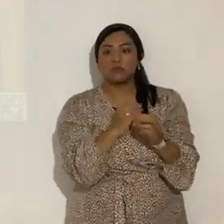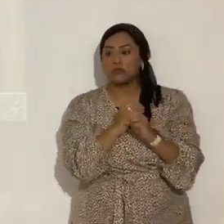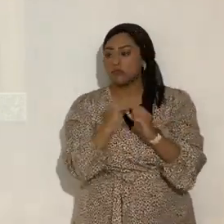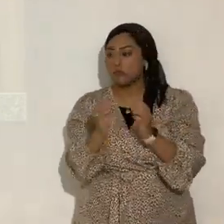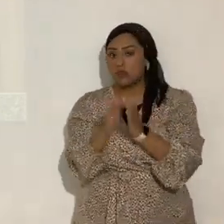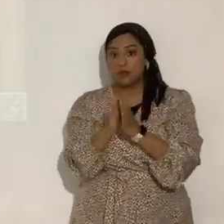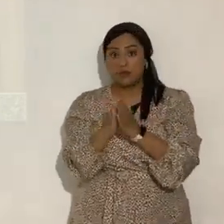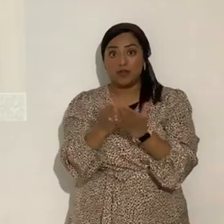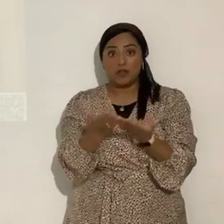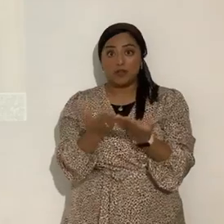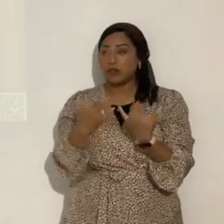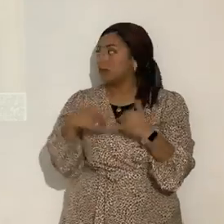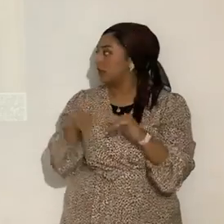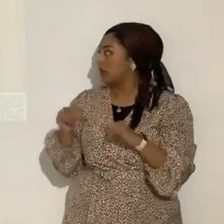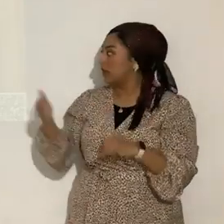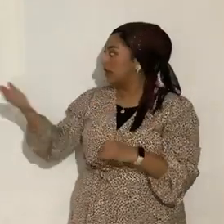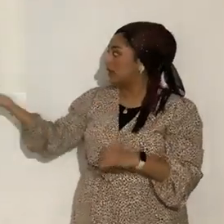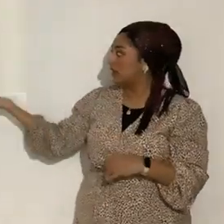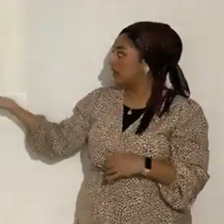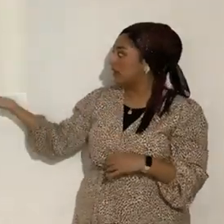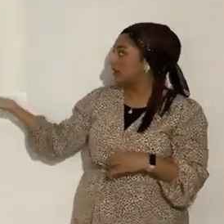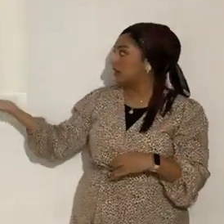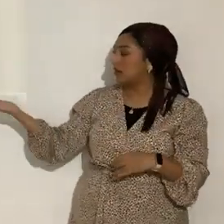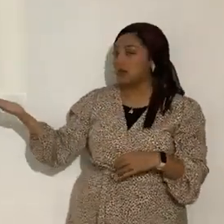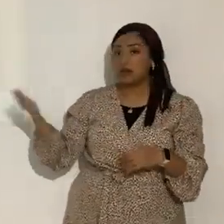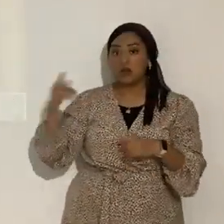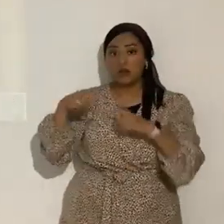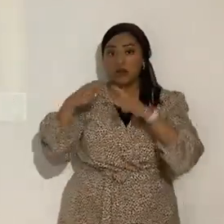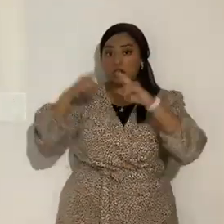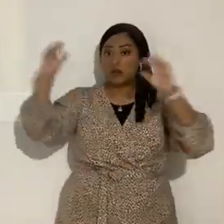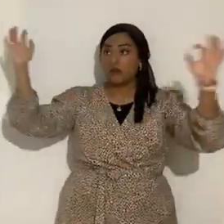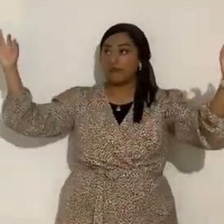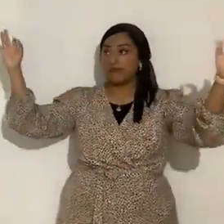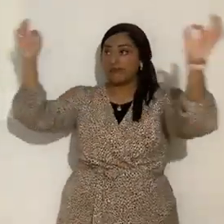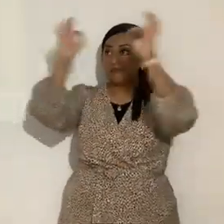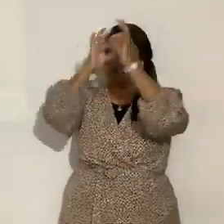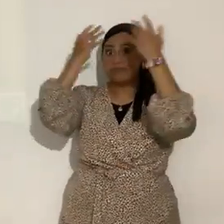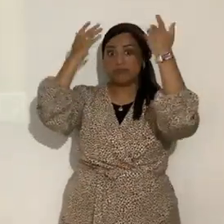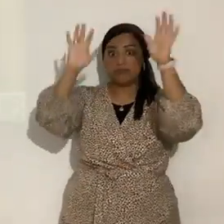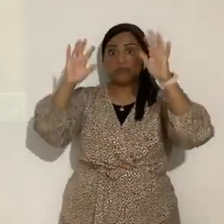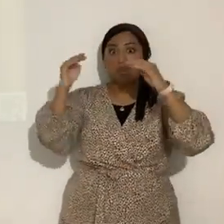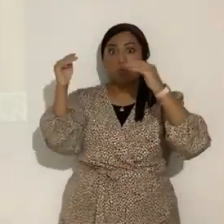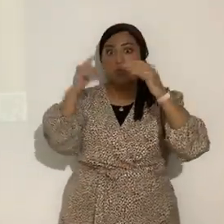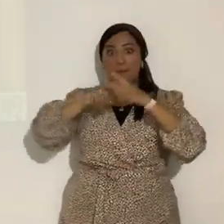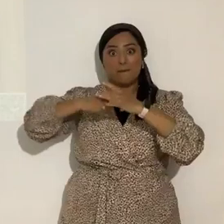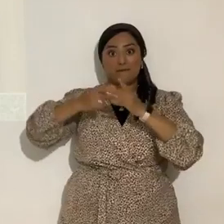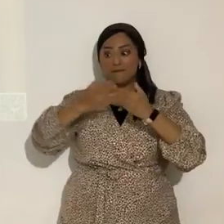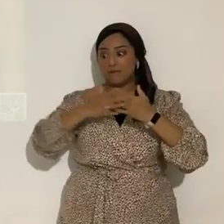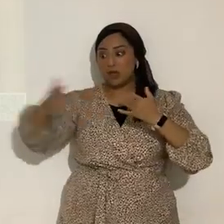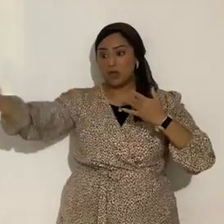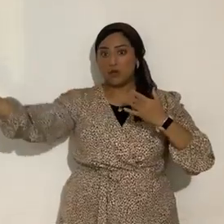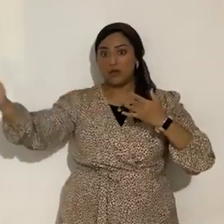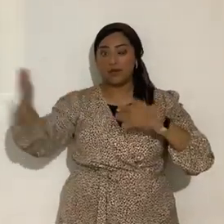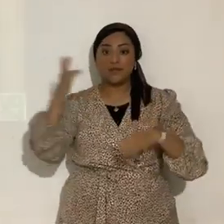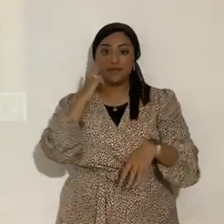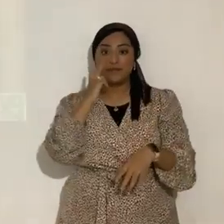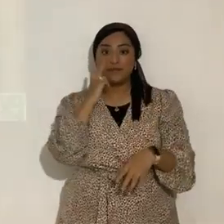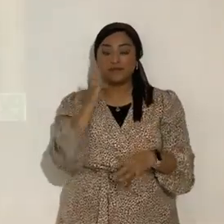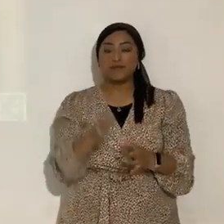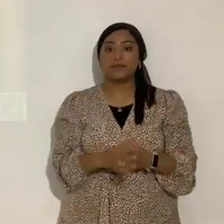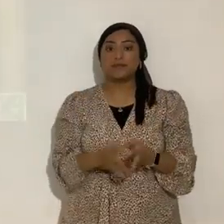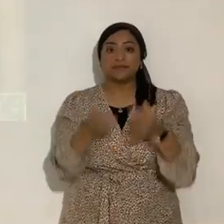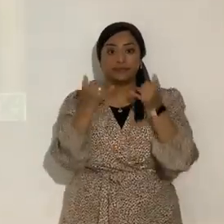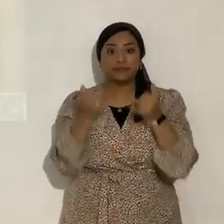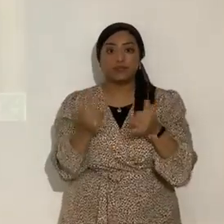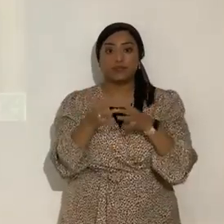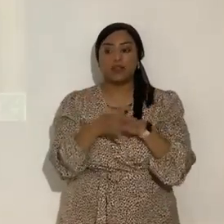La revista sigue aquí. Miren, pasó el eclipse del 8 de abril y la guerra. Tremendo. Y